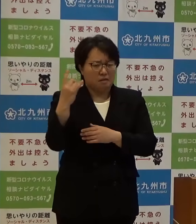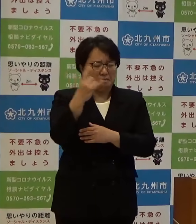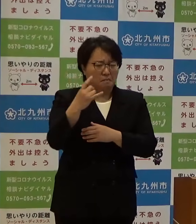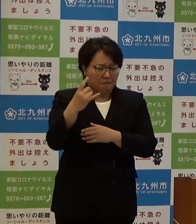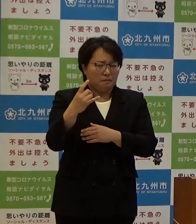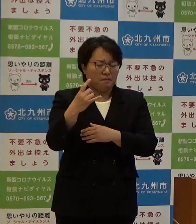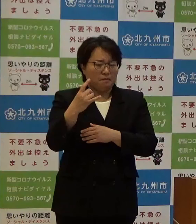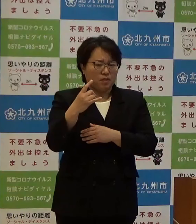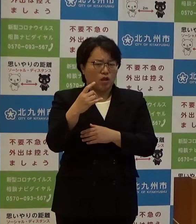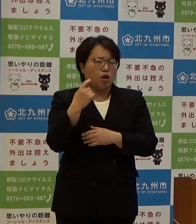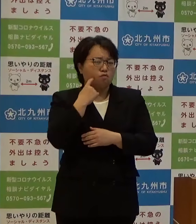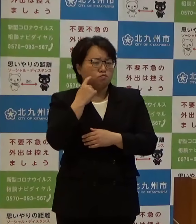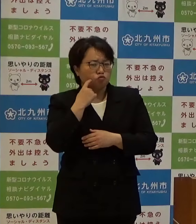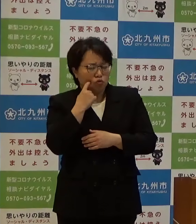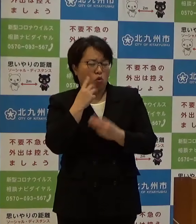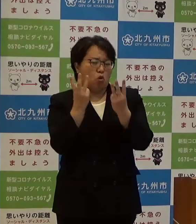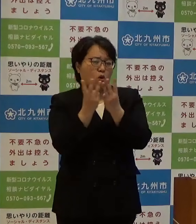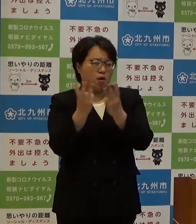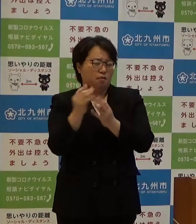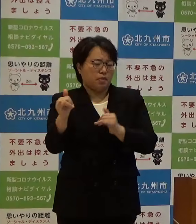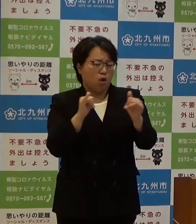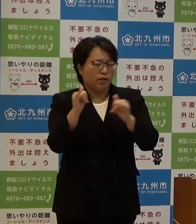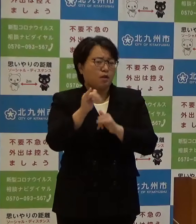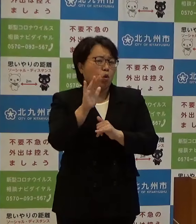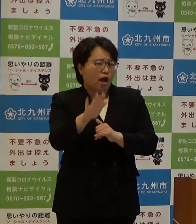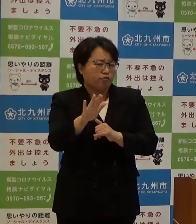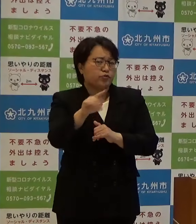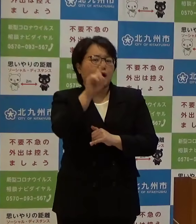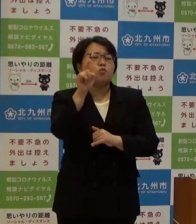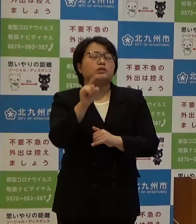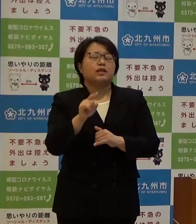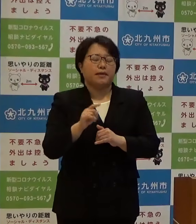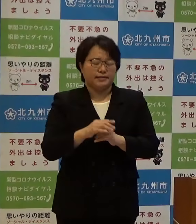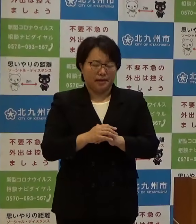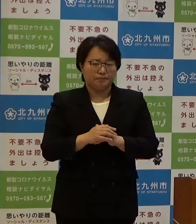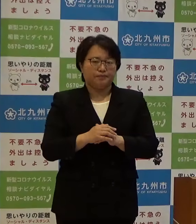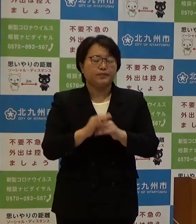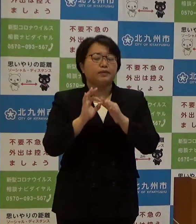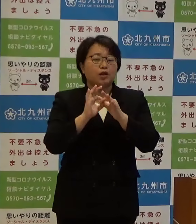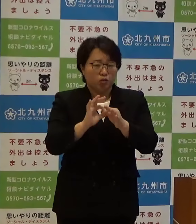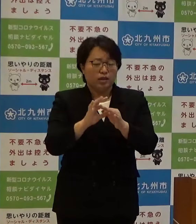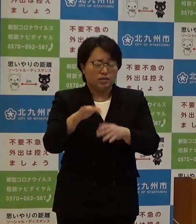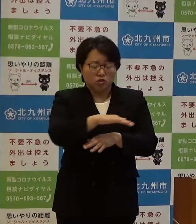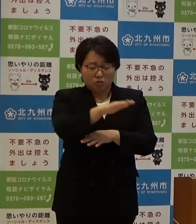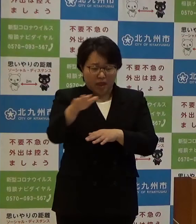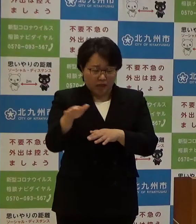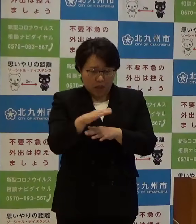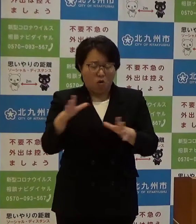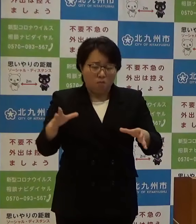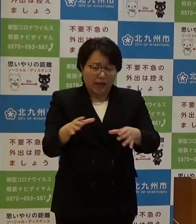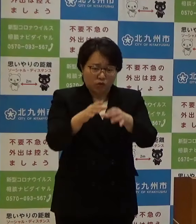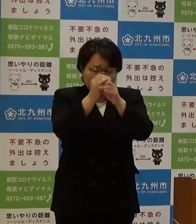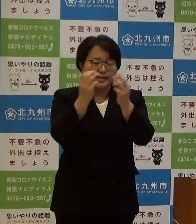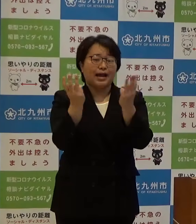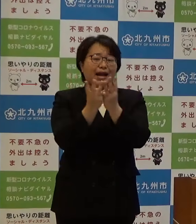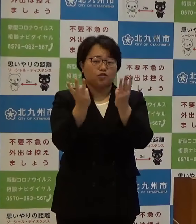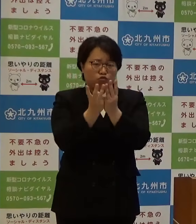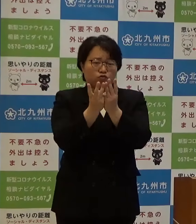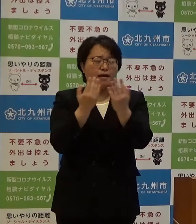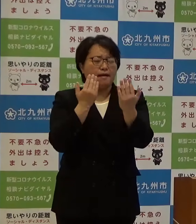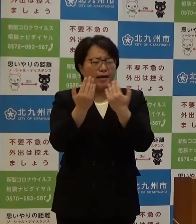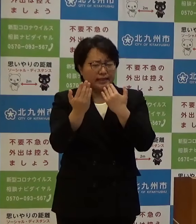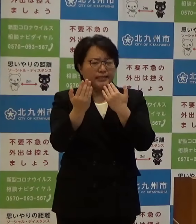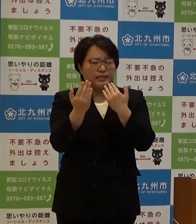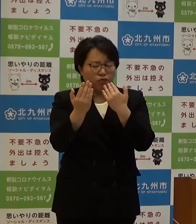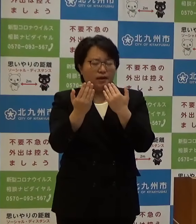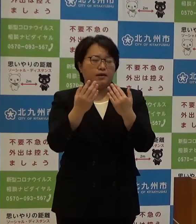クレームというのはなかなか全体像を把握するのは容易ではないので、そういう事実があることは確認を